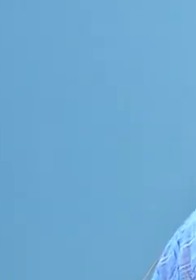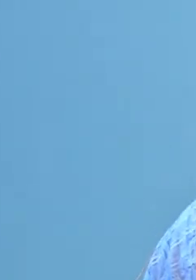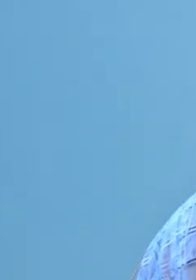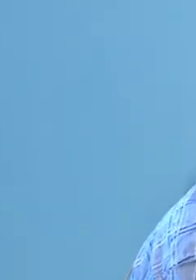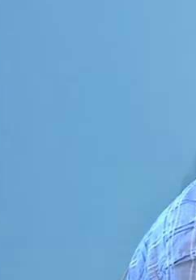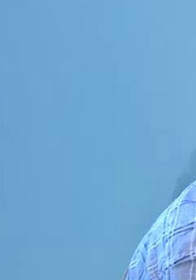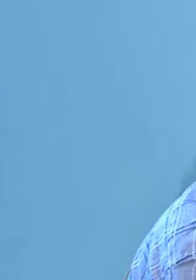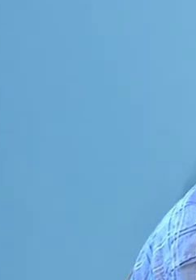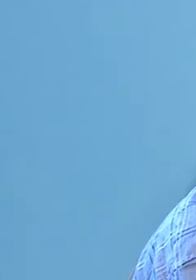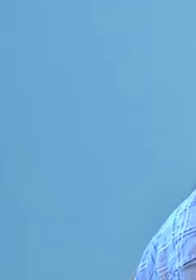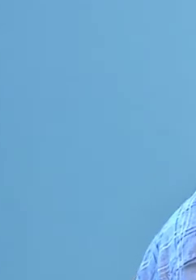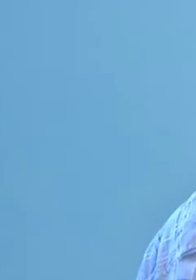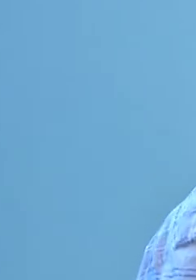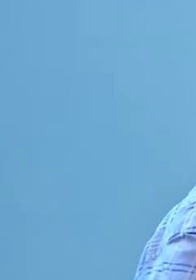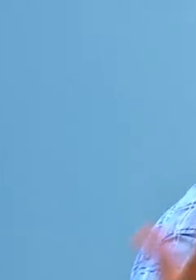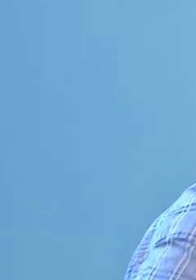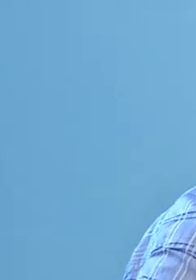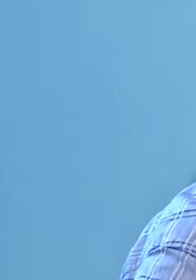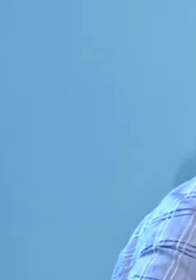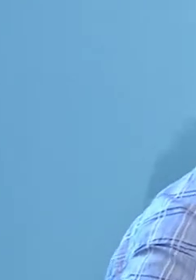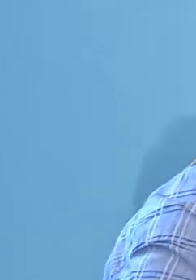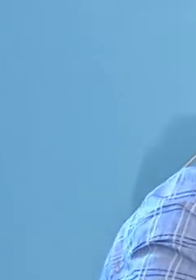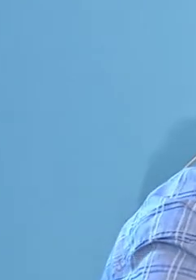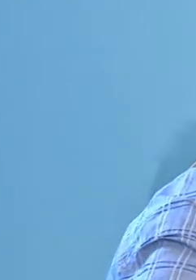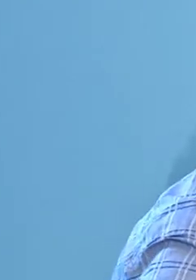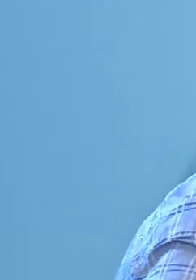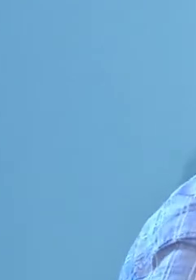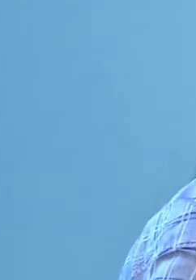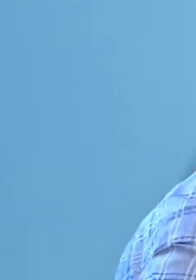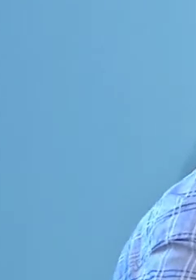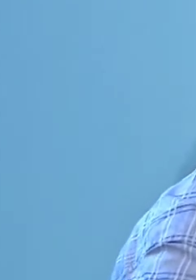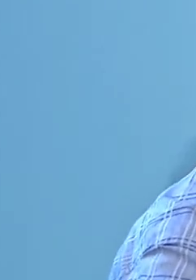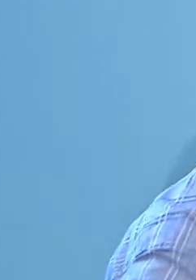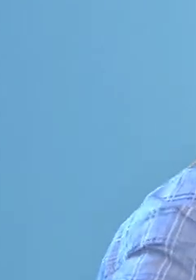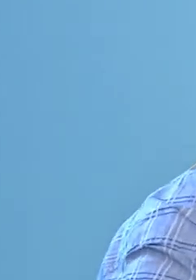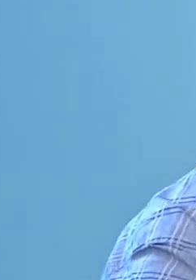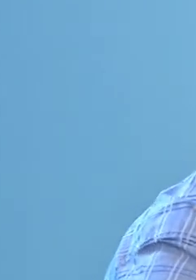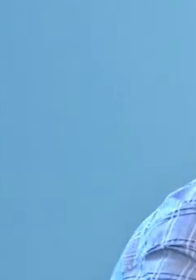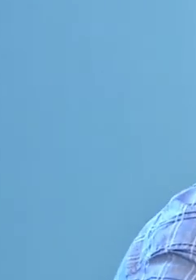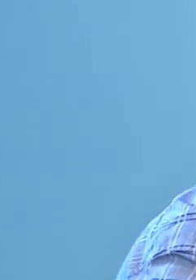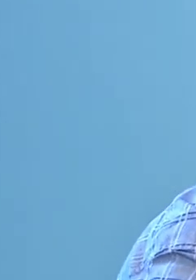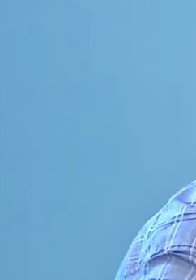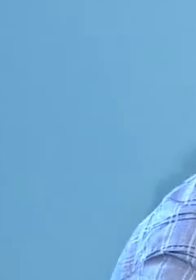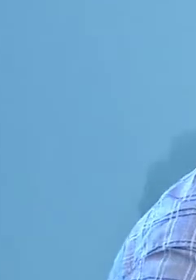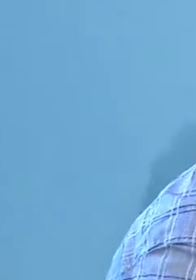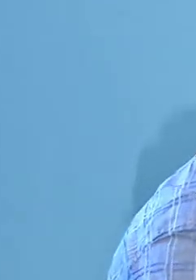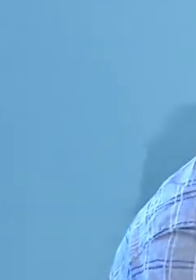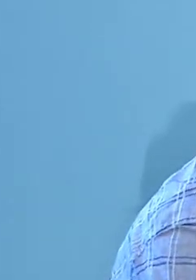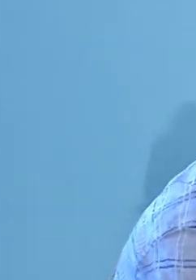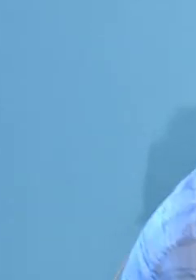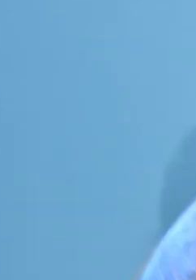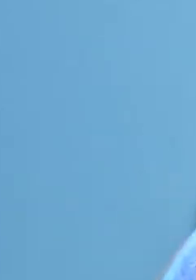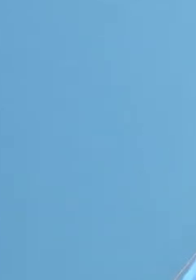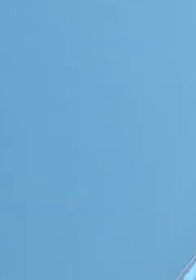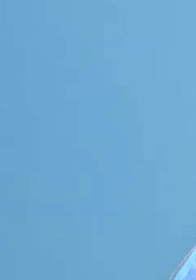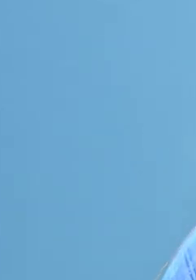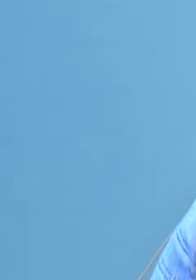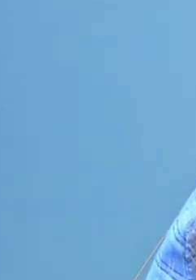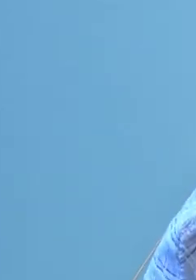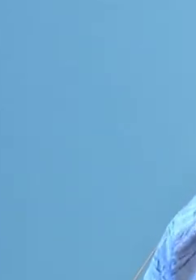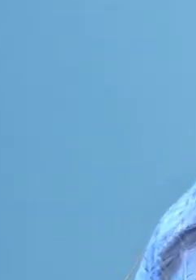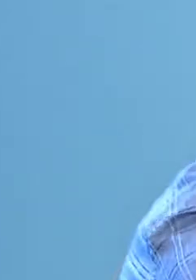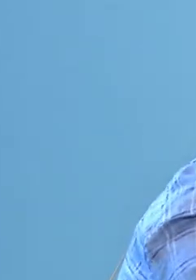jättegärna bidra till välstånd i Skandinavien och i Sverige. Men vi är ju ändå i nationalstaten